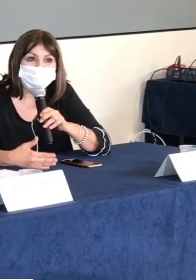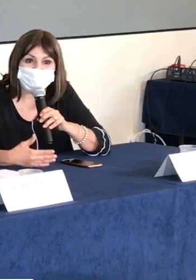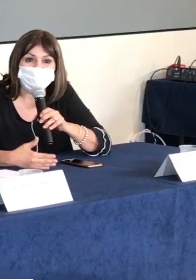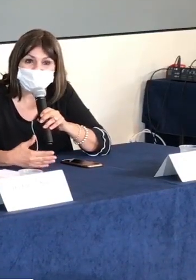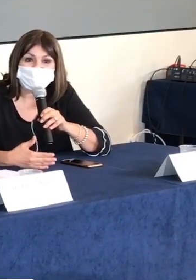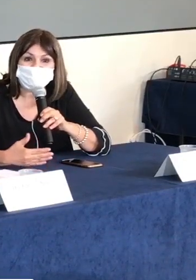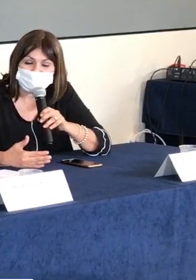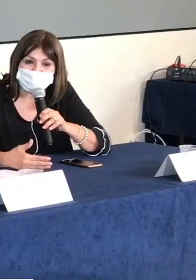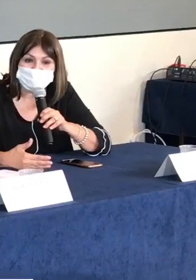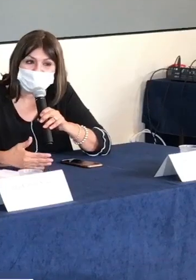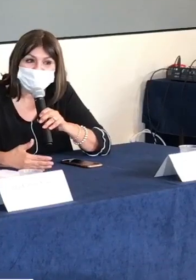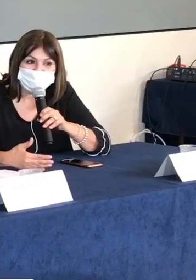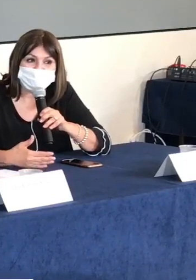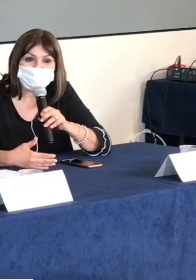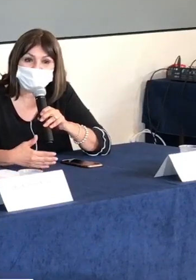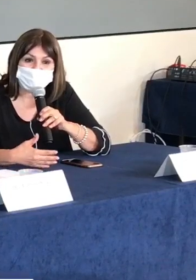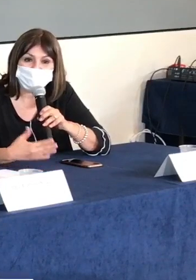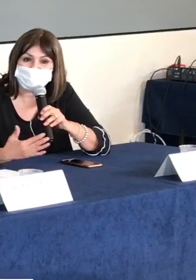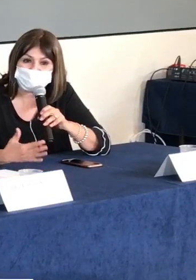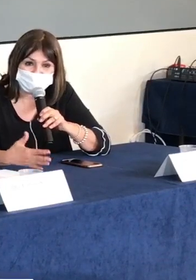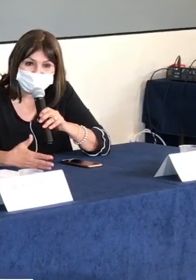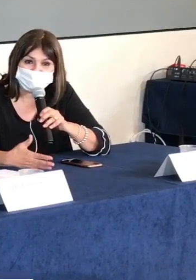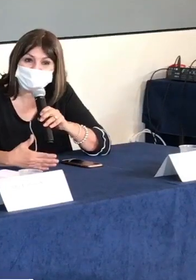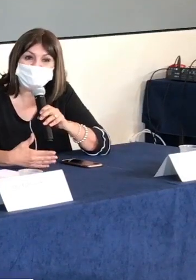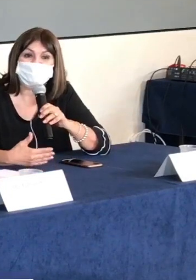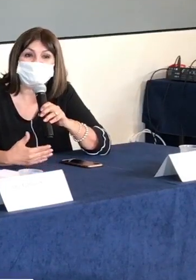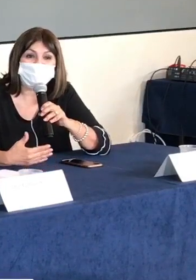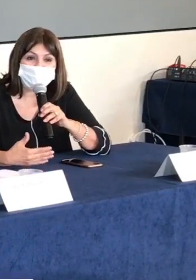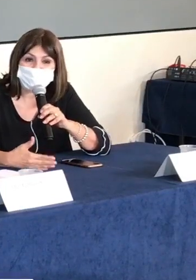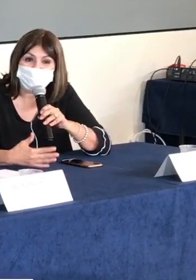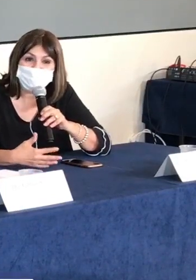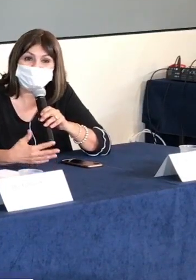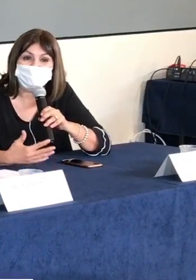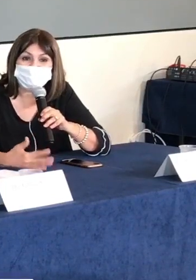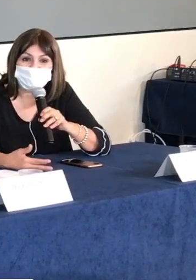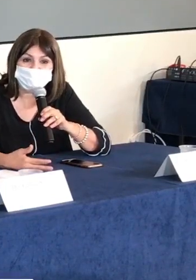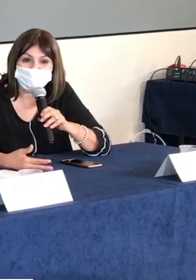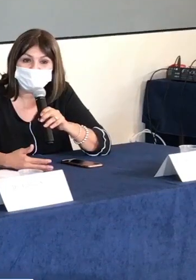hacer una carrera, desarrollar medicamentos y